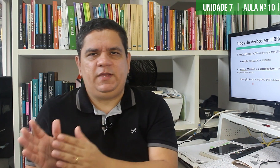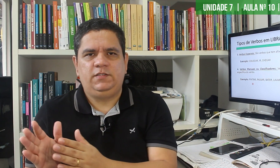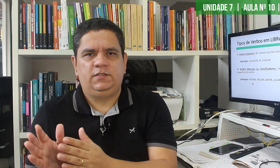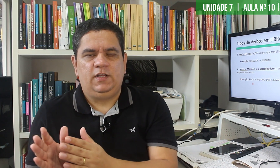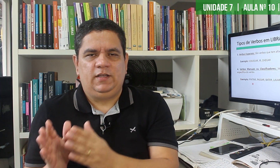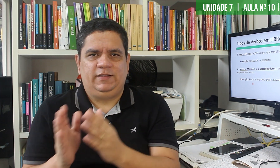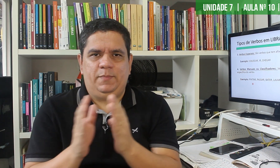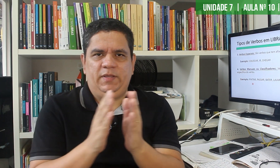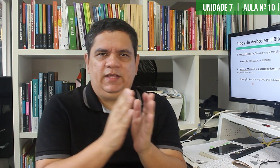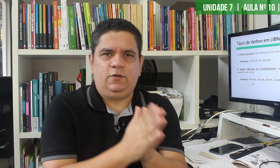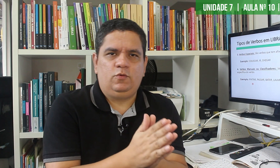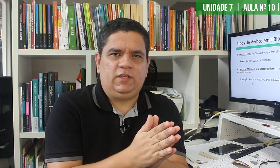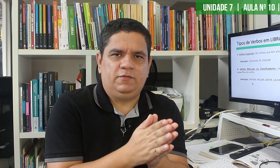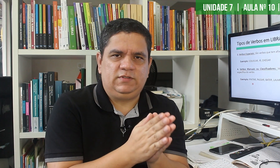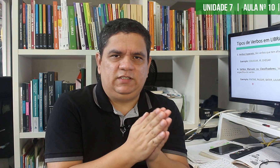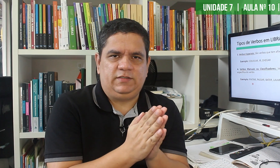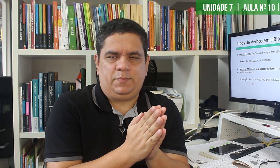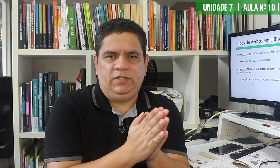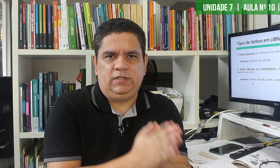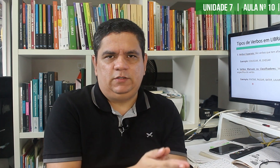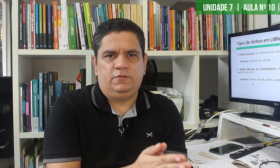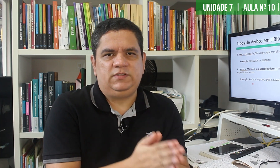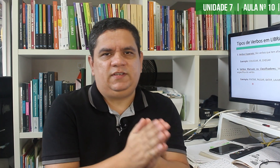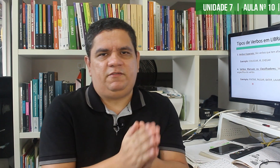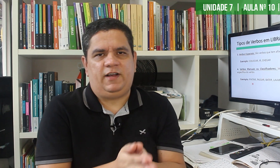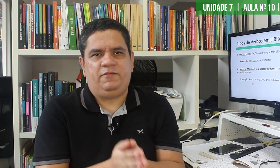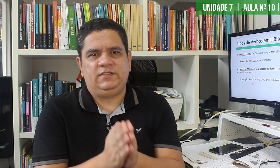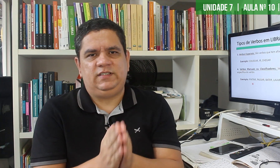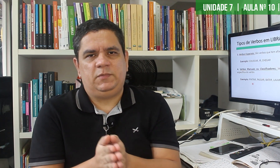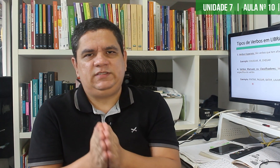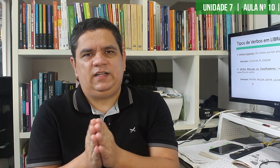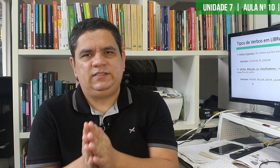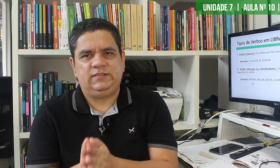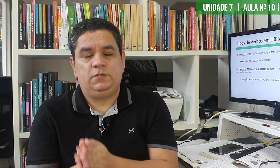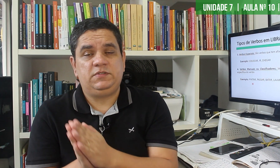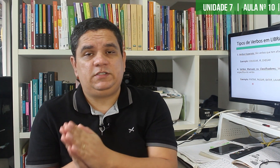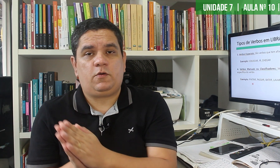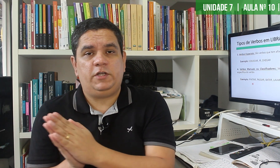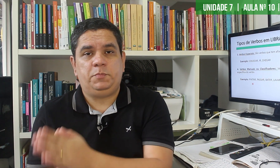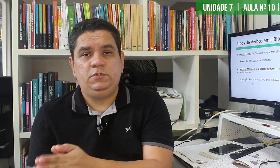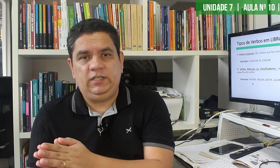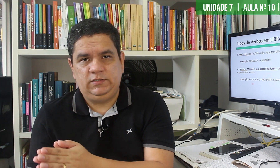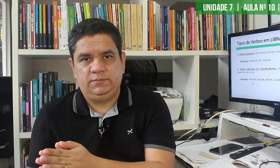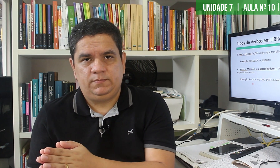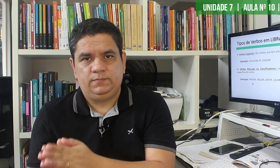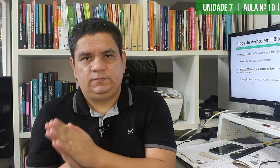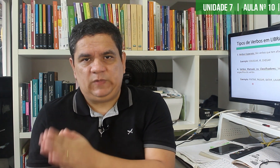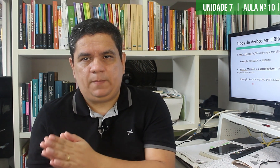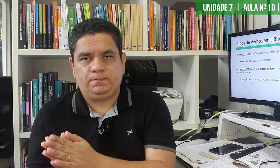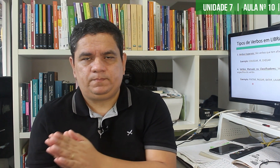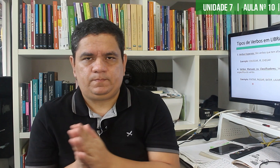sucessivamente. Dependendo do que você está pintando, você vai fazer uma sinalização que seja correspondente. Tá?